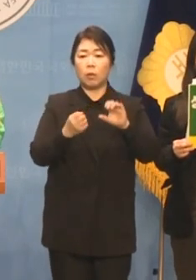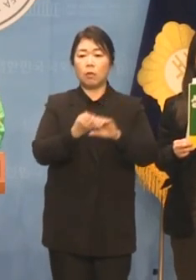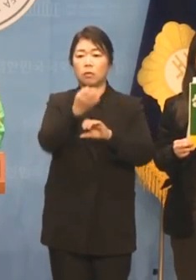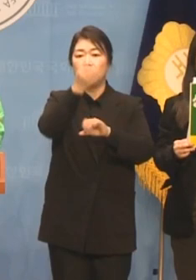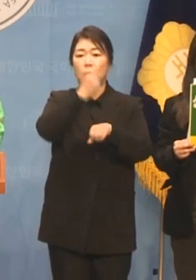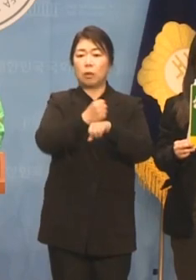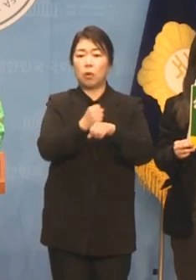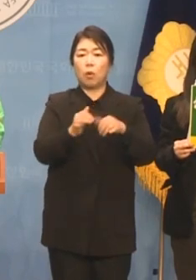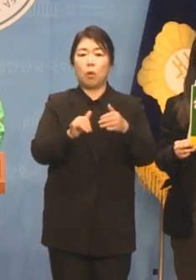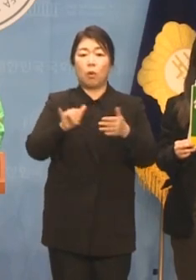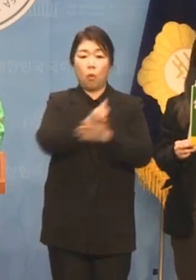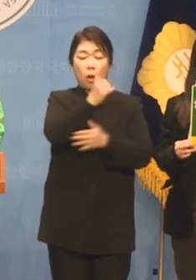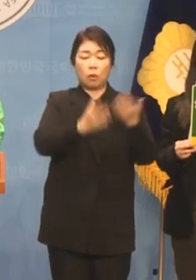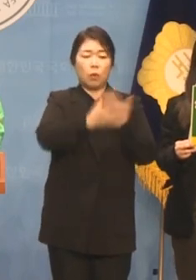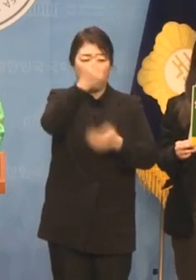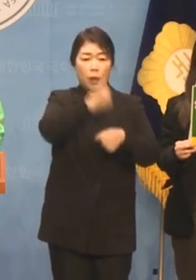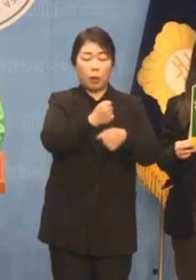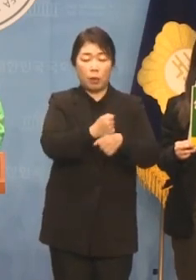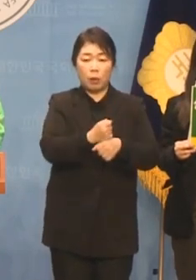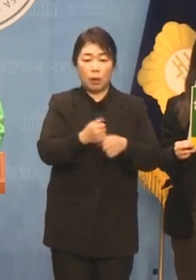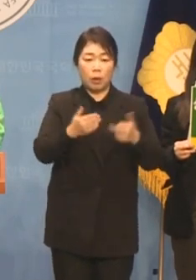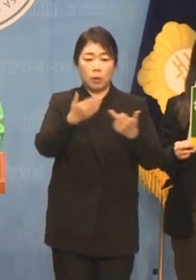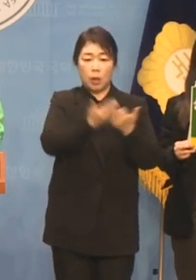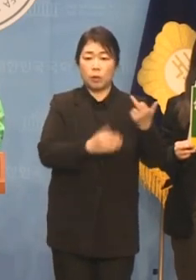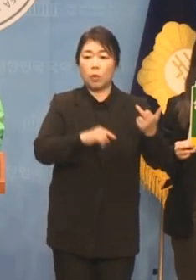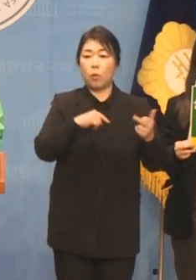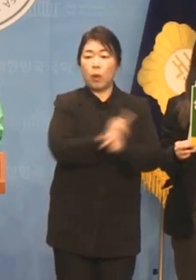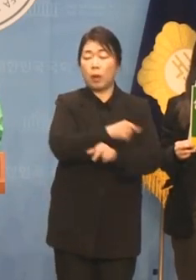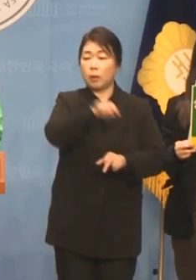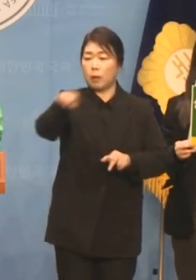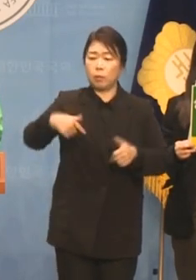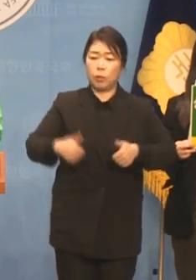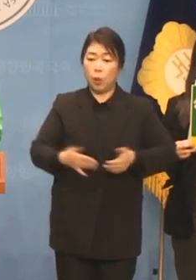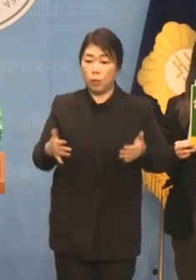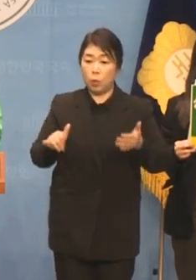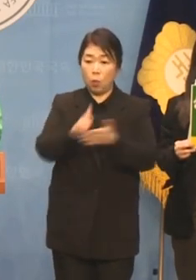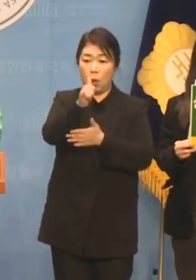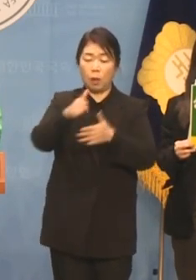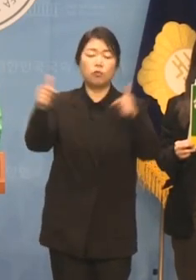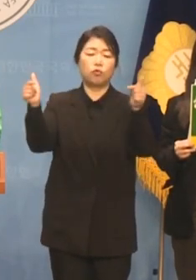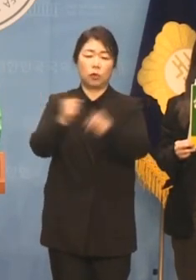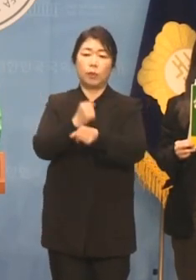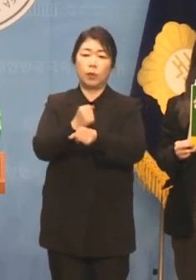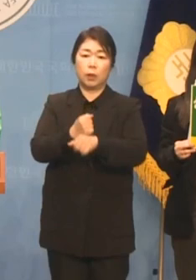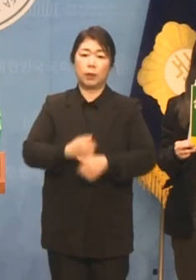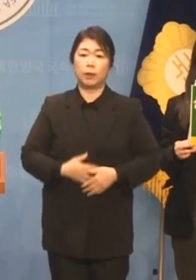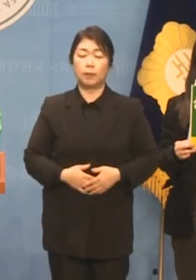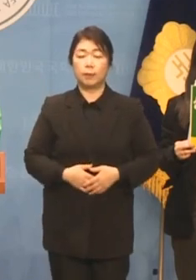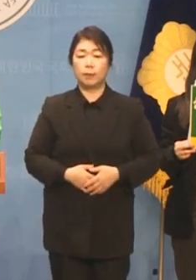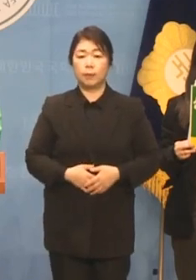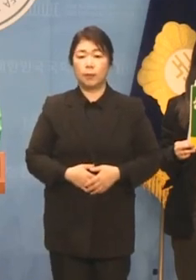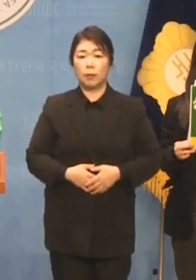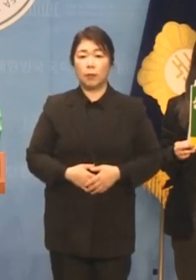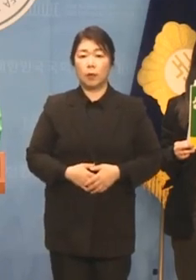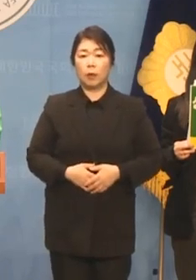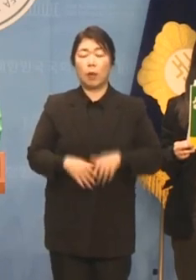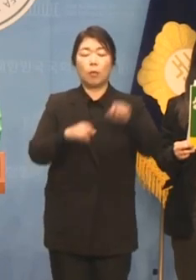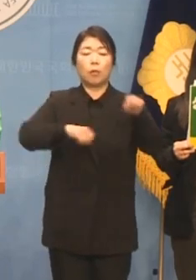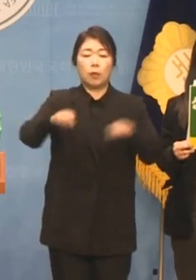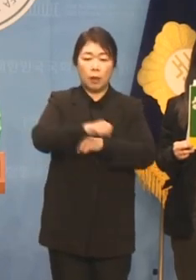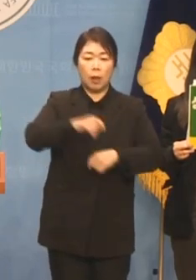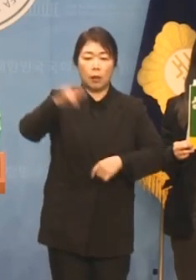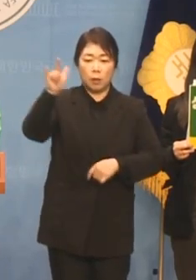통폐합 하겠습니다 제주를 제외한 불필요한 국내 항공 로선을 어 줄여 가겠습니다 대신 공항 부지를 태양광 발전과 숲을 위한